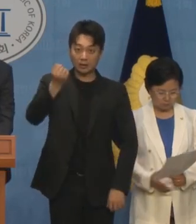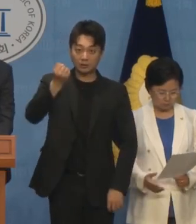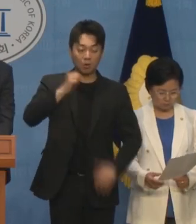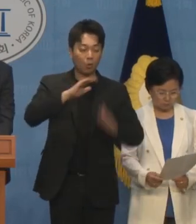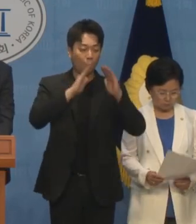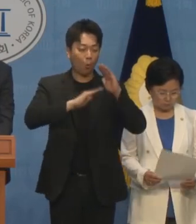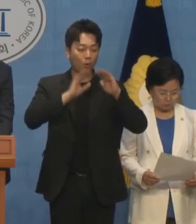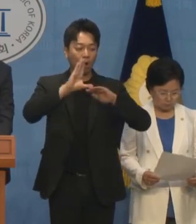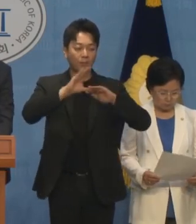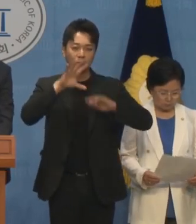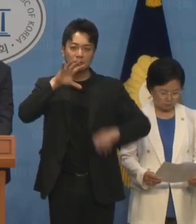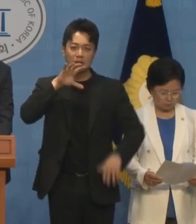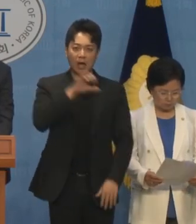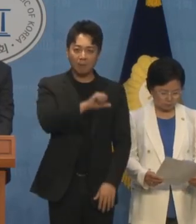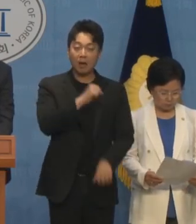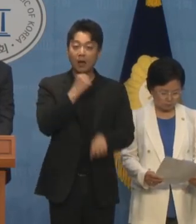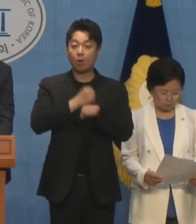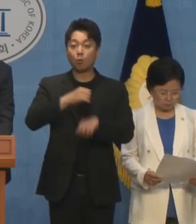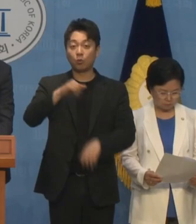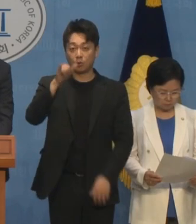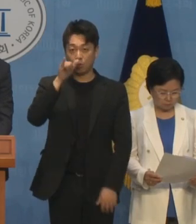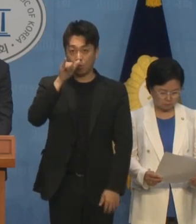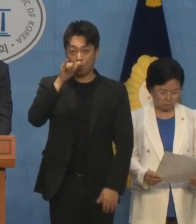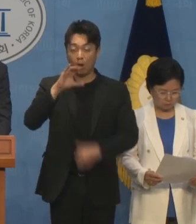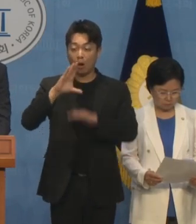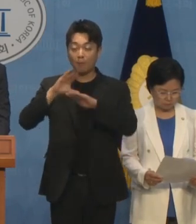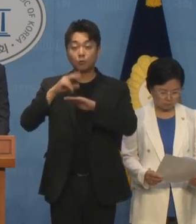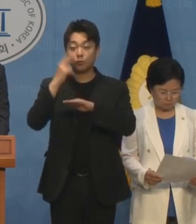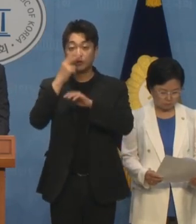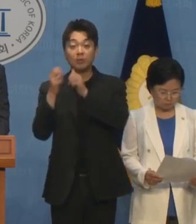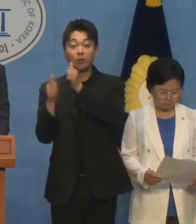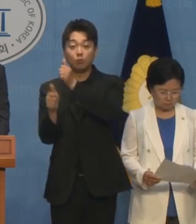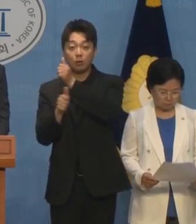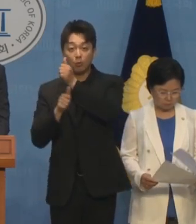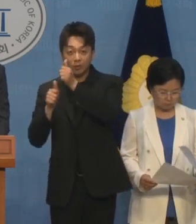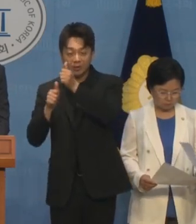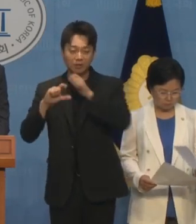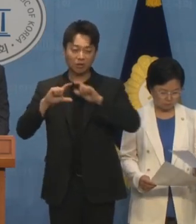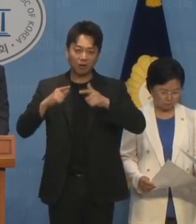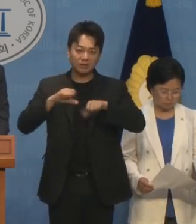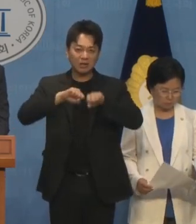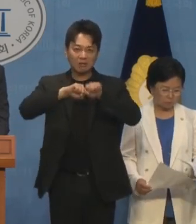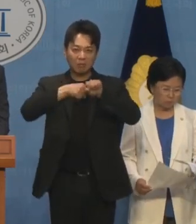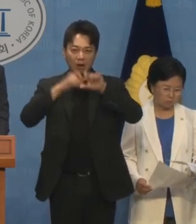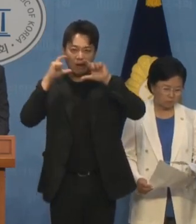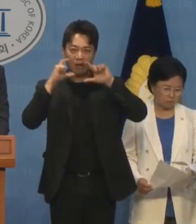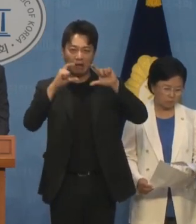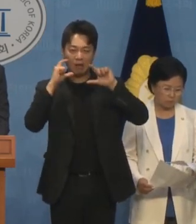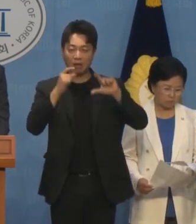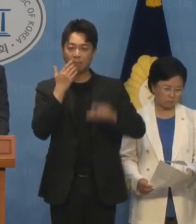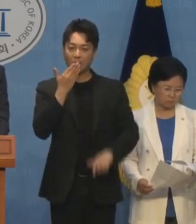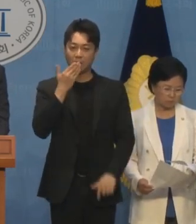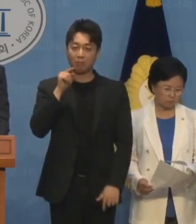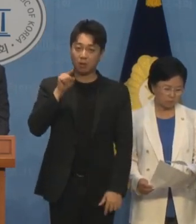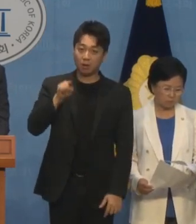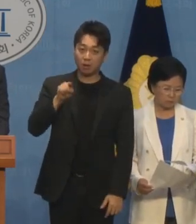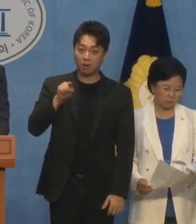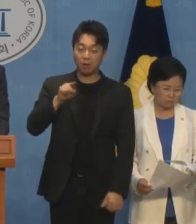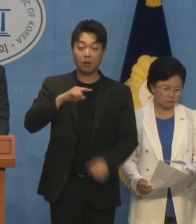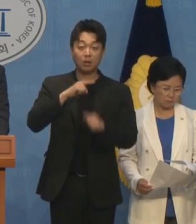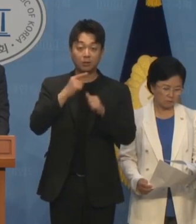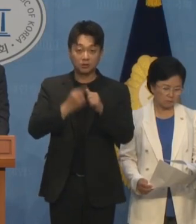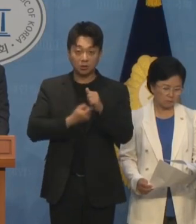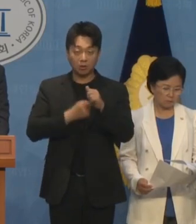압박하고 방송통신위원회는 행정처분을 비롯한 각종 권한을 악용하며